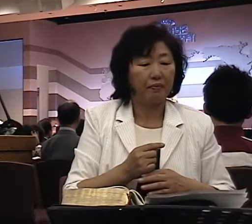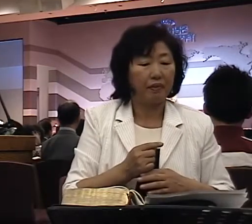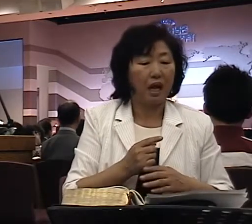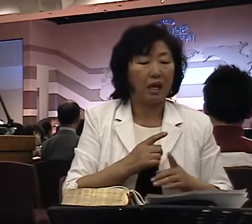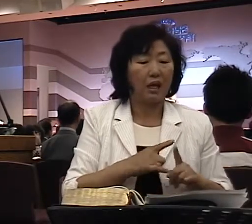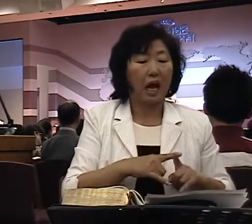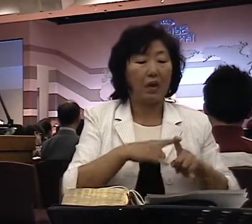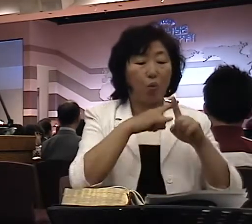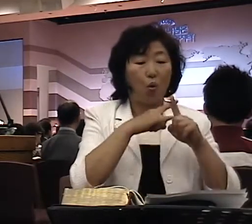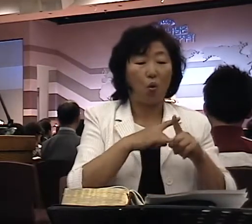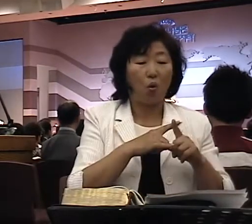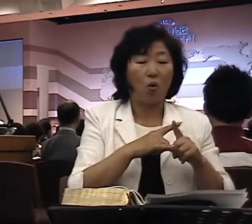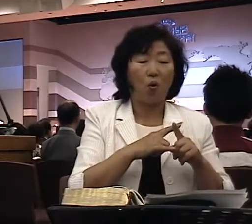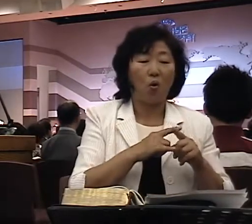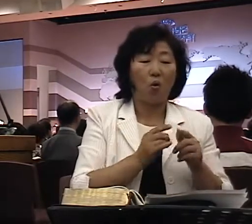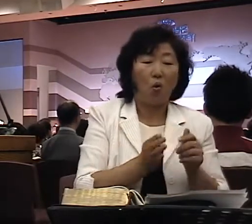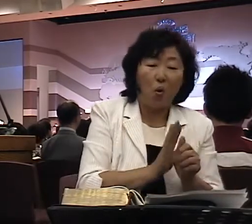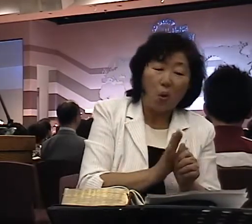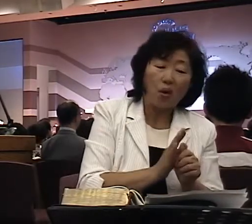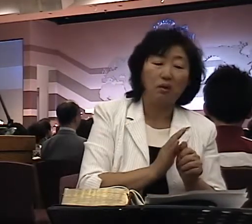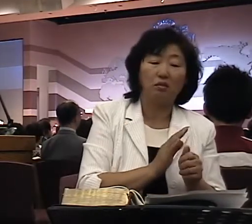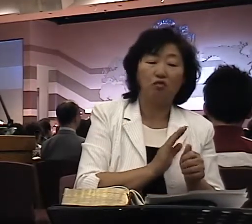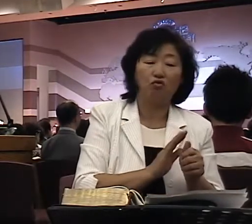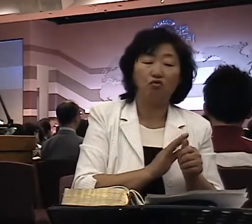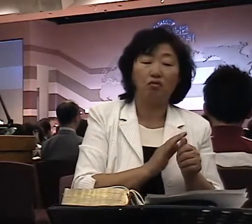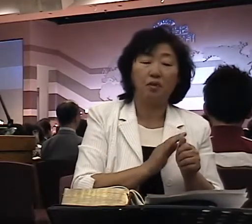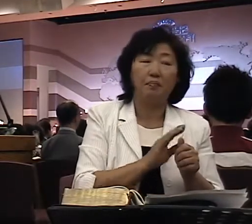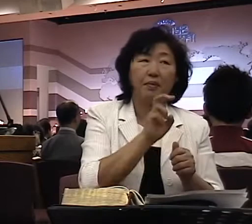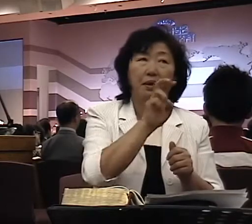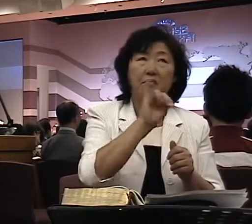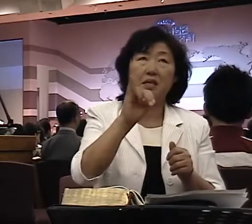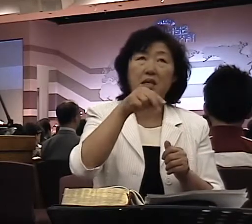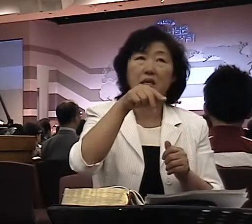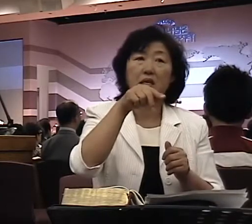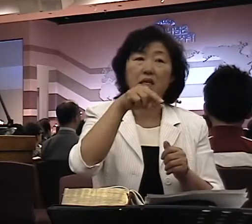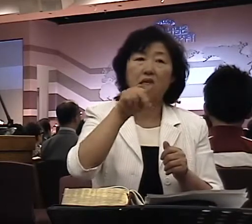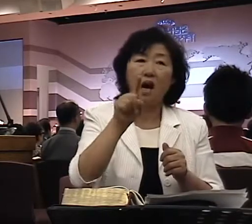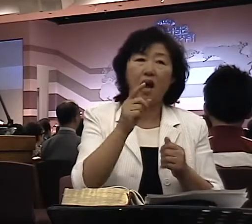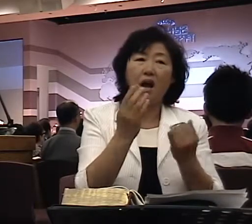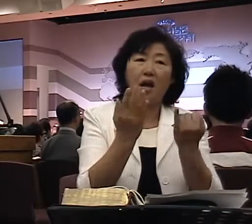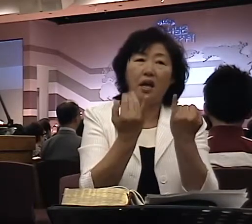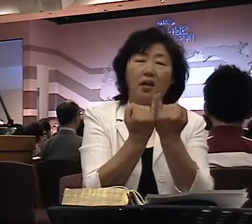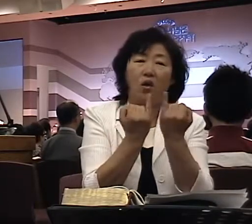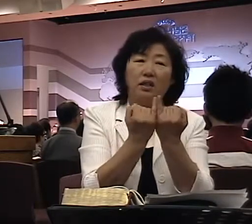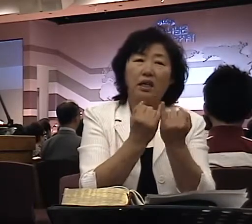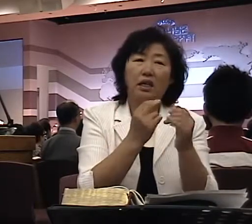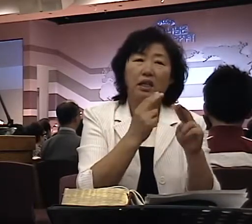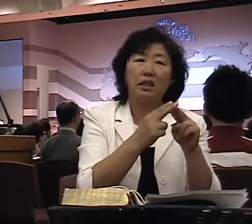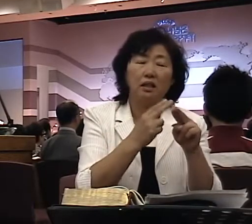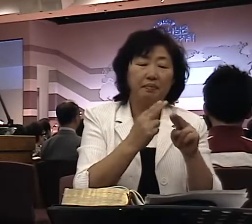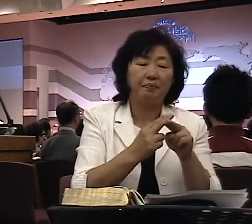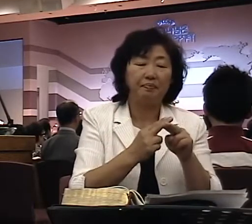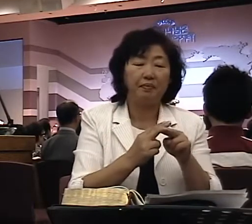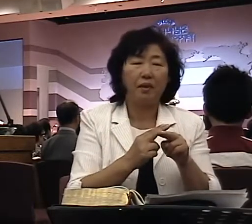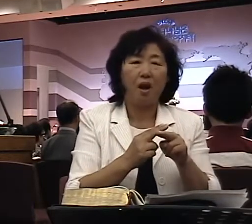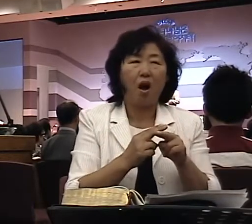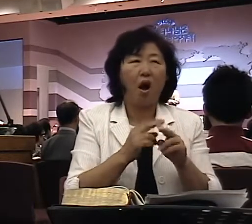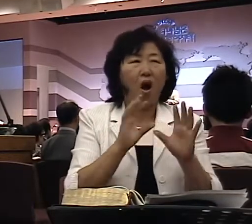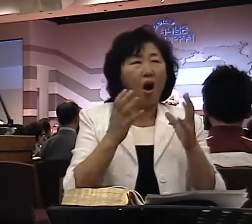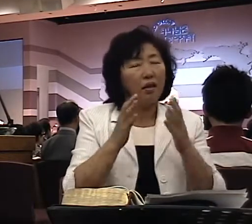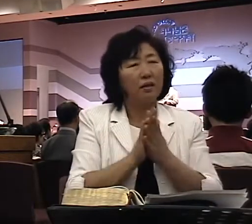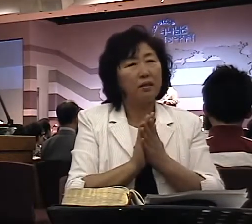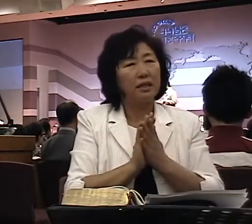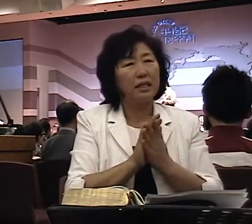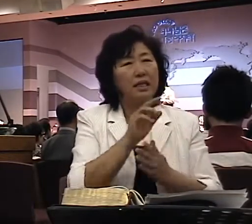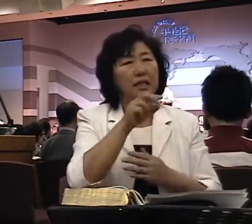한 5살짜리 리사에 대해서 얘기를 합니다. 리사에게 어리지만 심장병이 생겨왔고 그를 계속